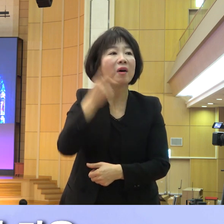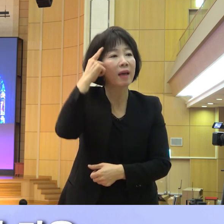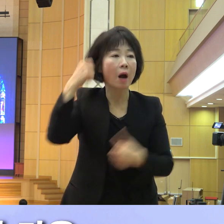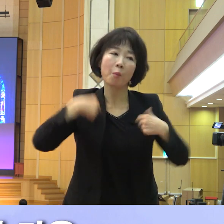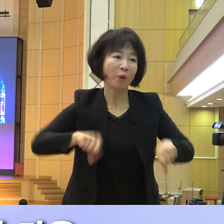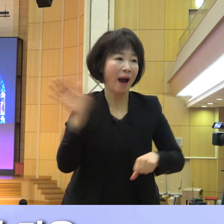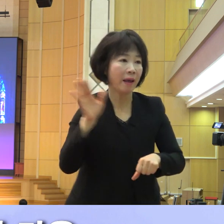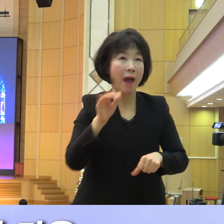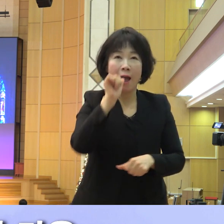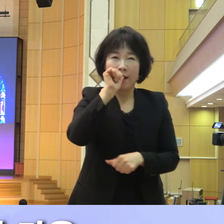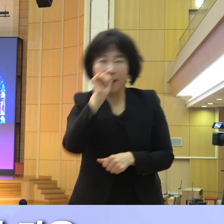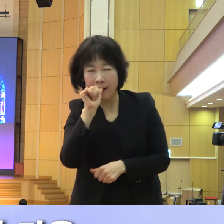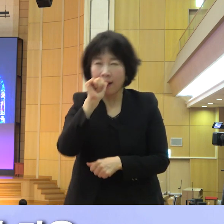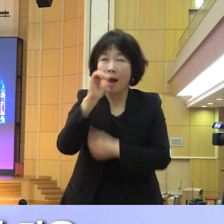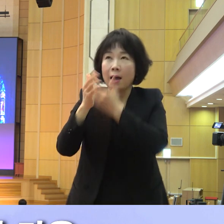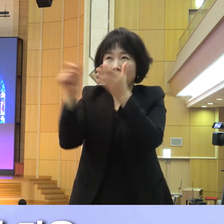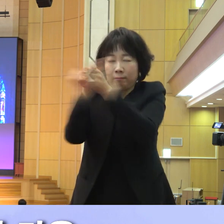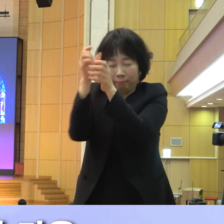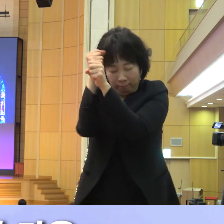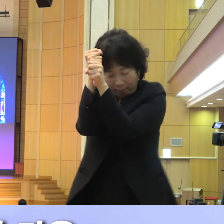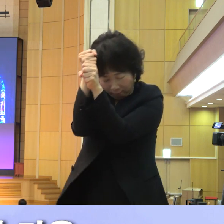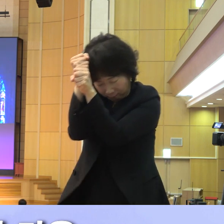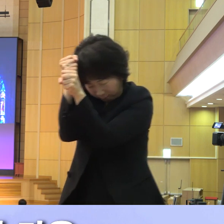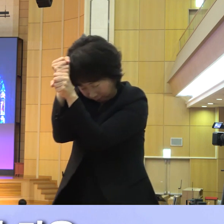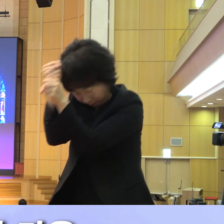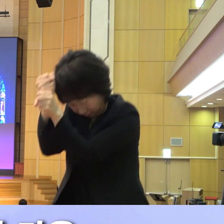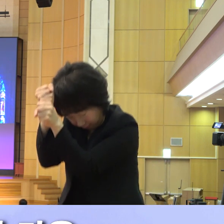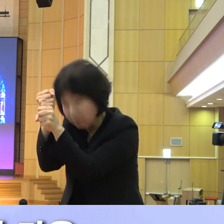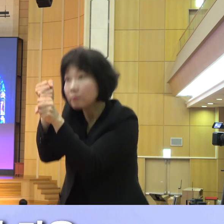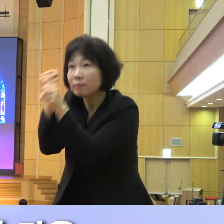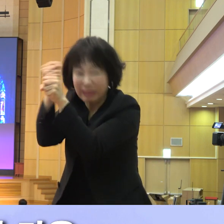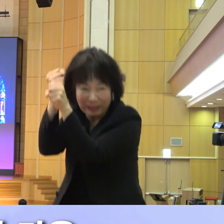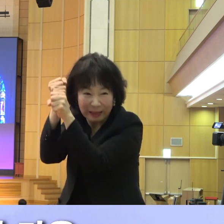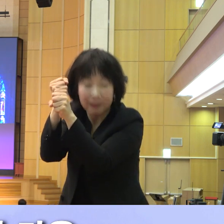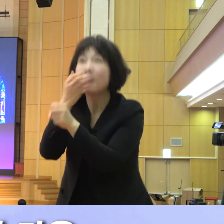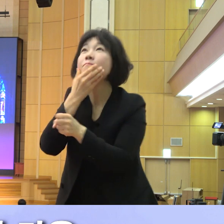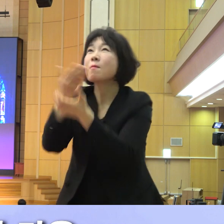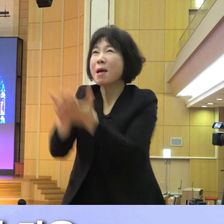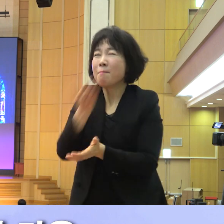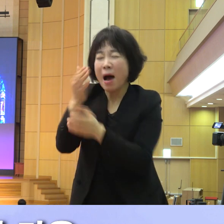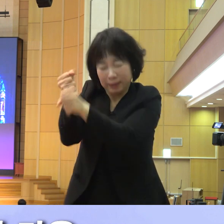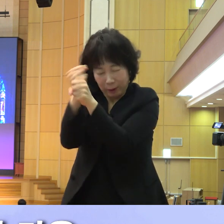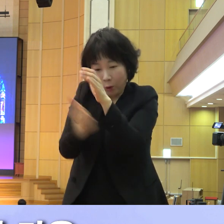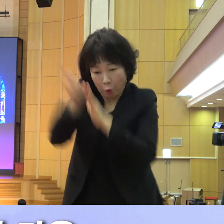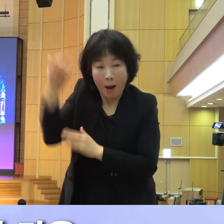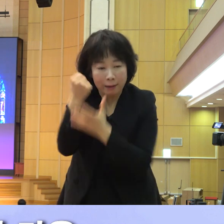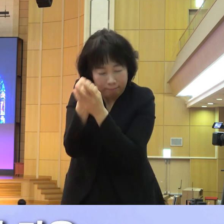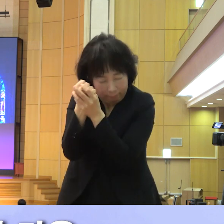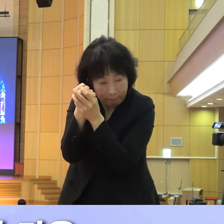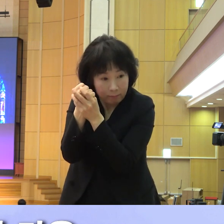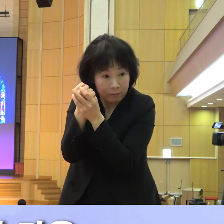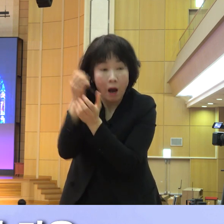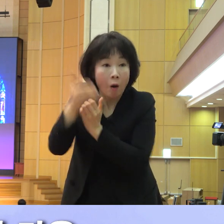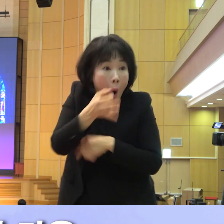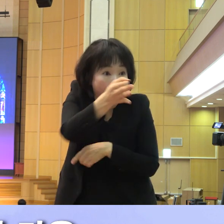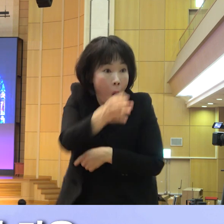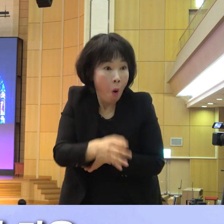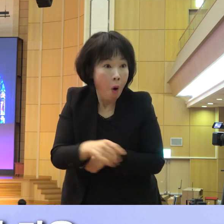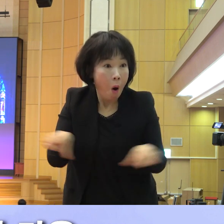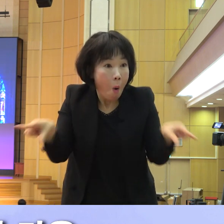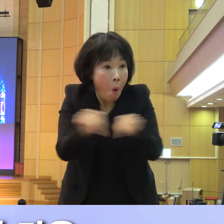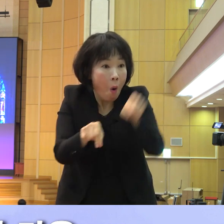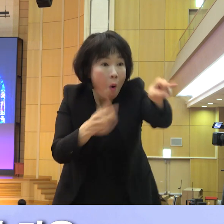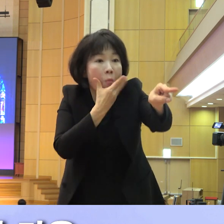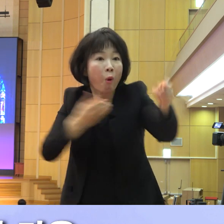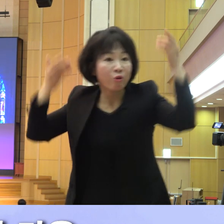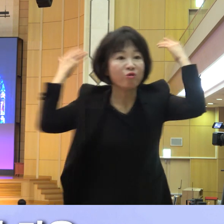되는 것도 되게 하시는 하나님, 나는 축복받을 수 없는 사람이면 축복할 수 있는 소망을 갖는다고 하면 하나님이 축복해 준다는 걸 알았기